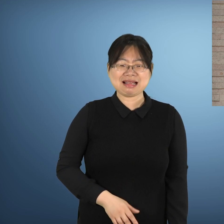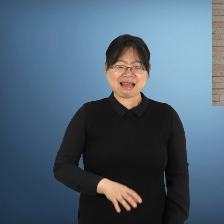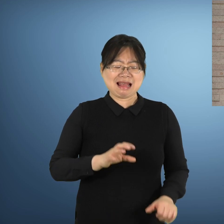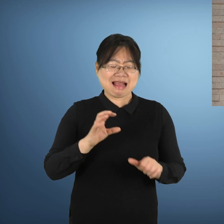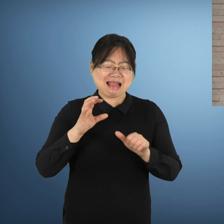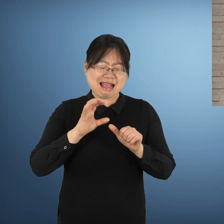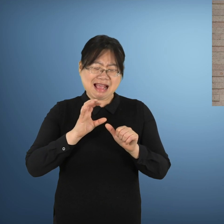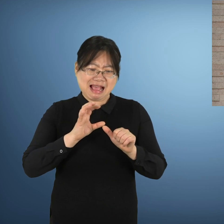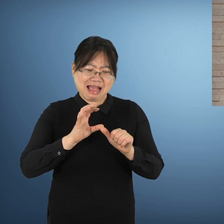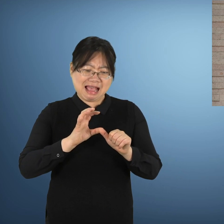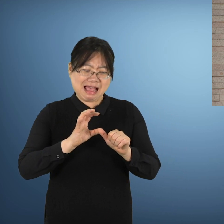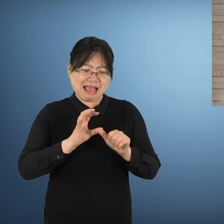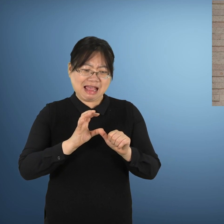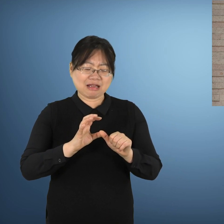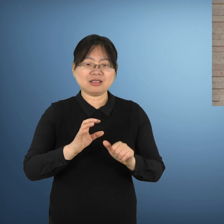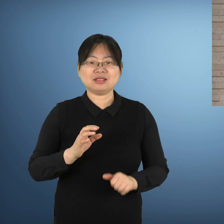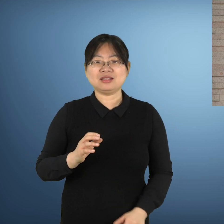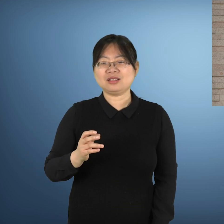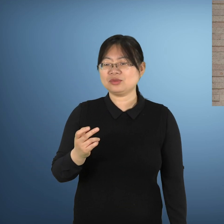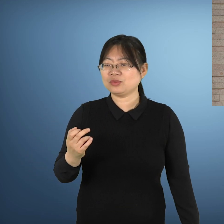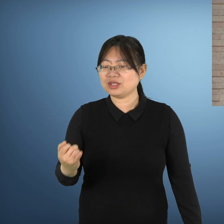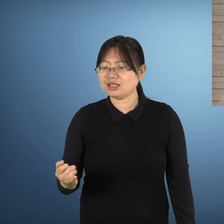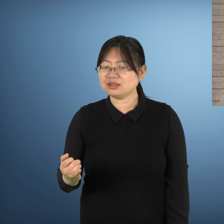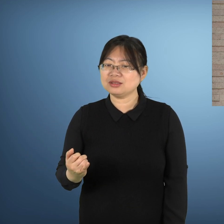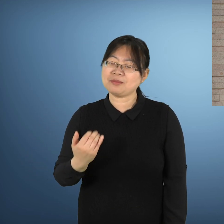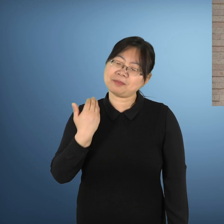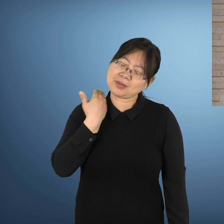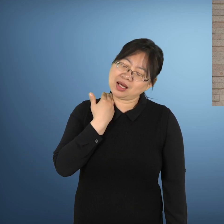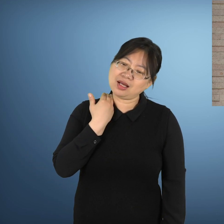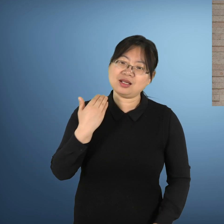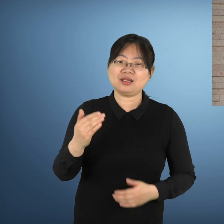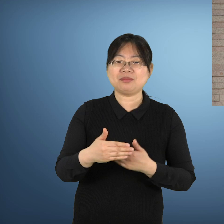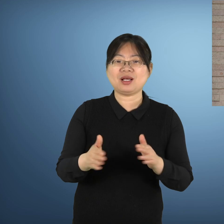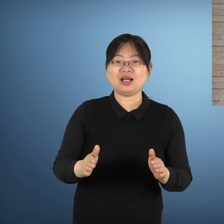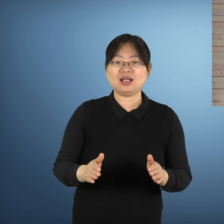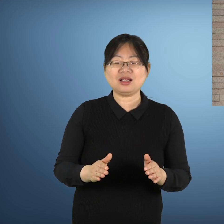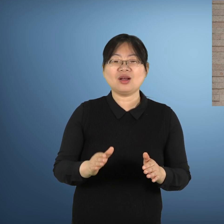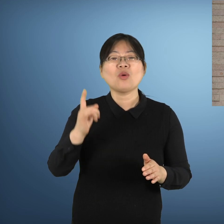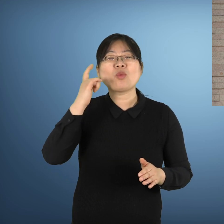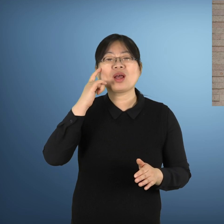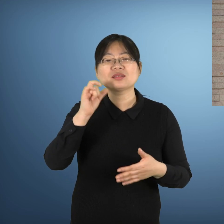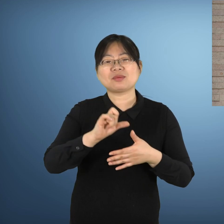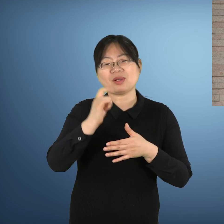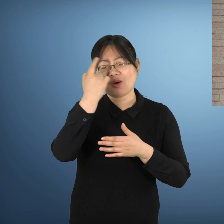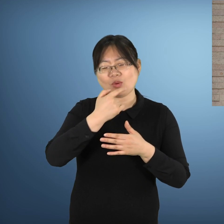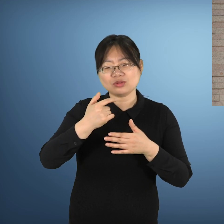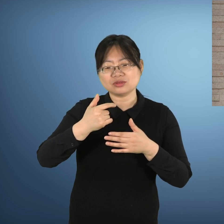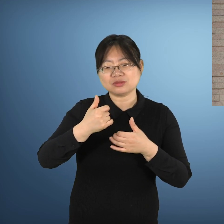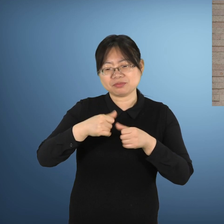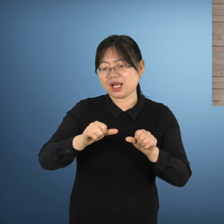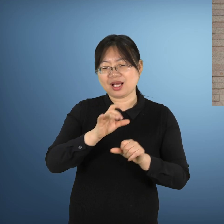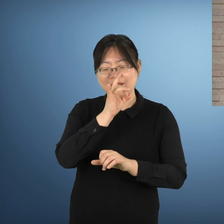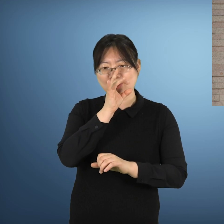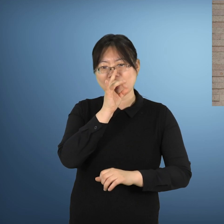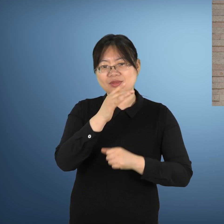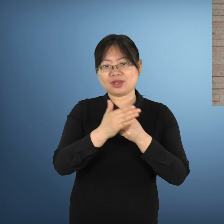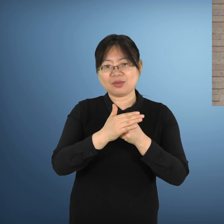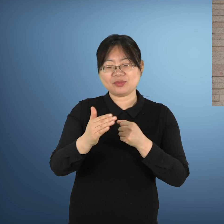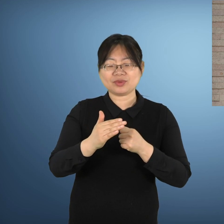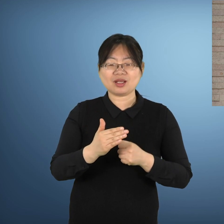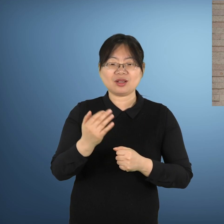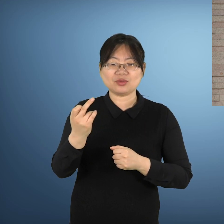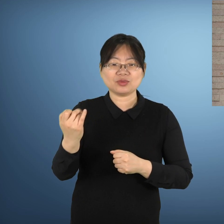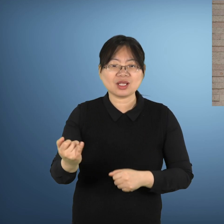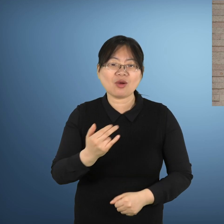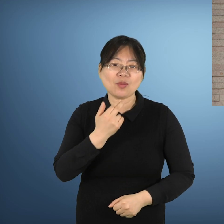야단을 쳐도 꼭 동생들 안 보는 방에, 장남이라고 체면 깎이면 안 된다고 동생들